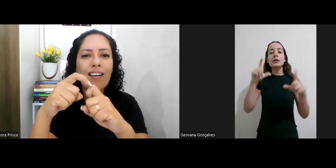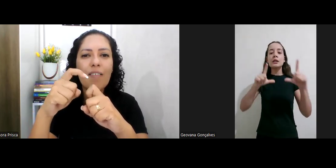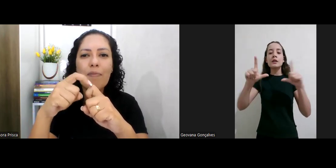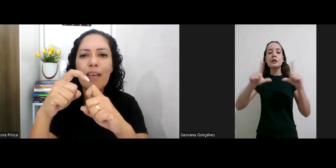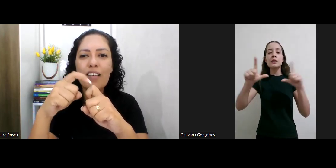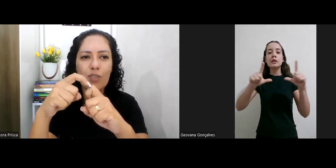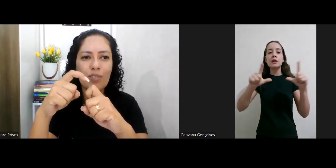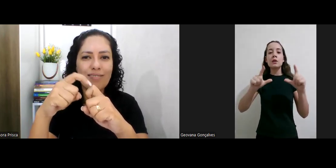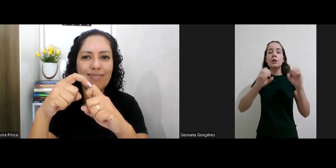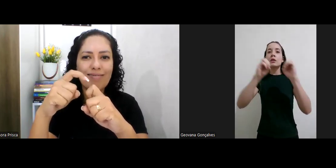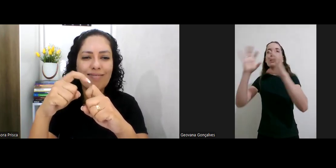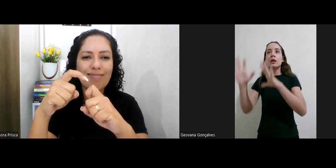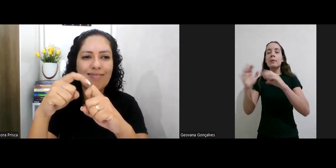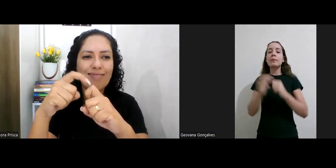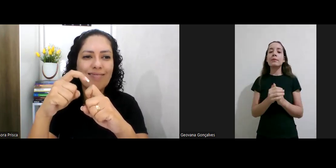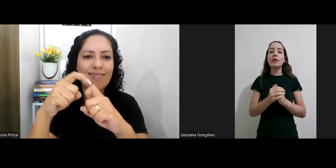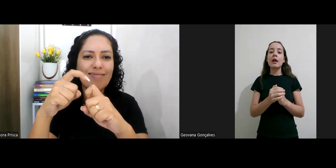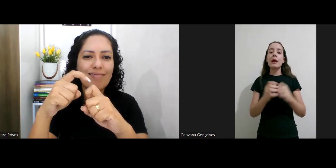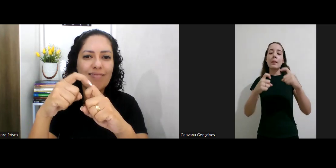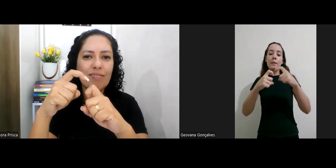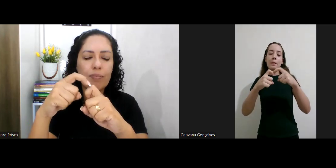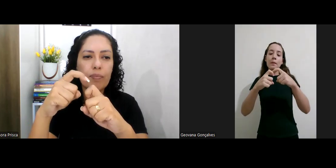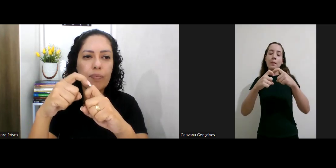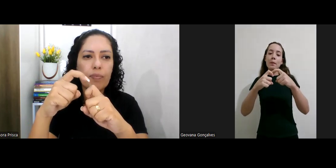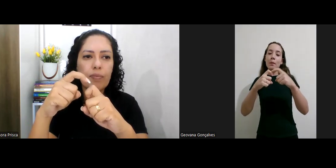Ó, médico.